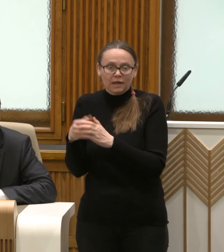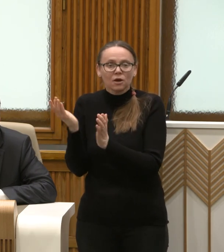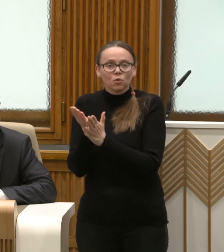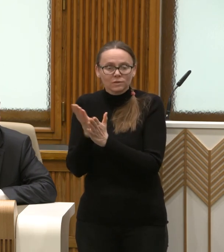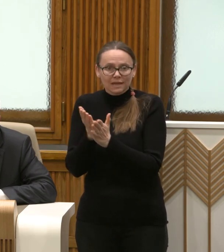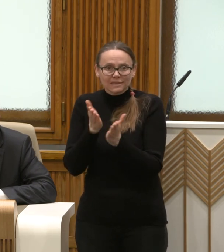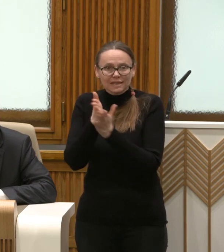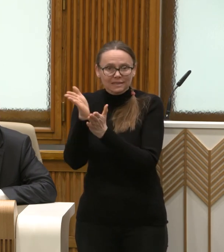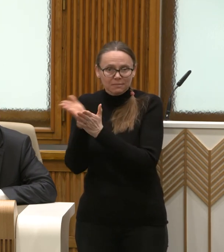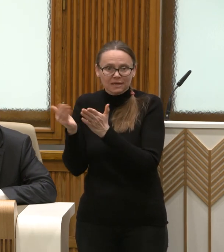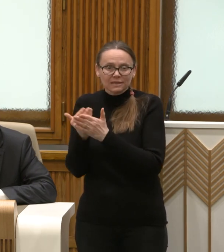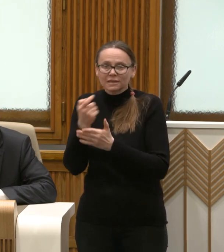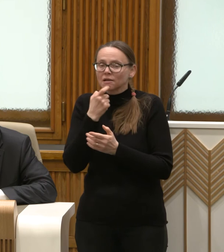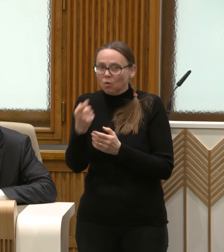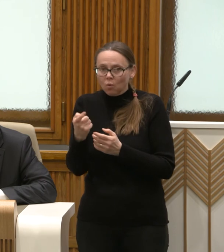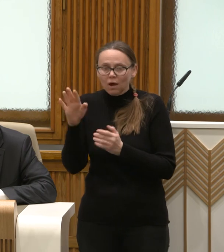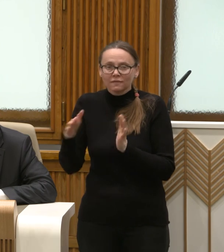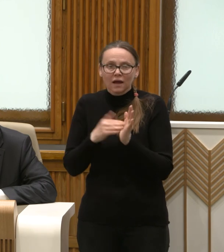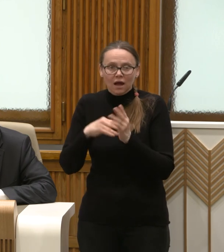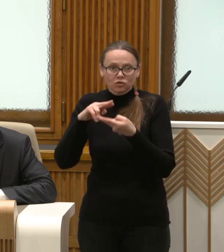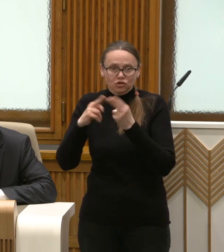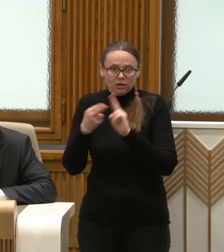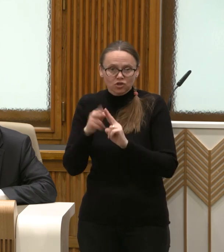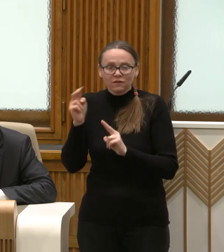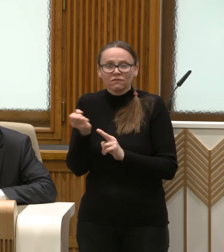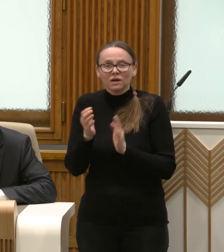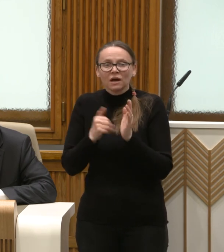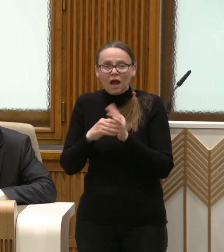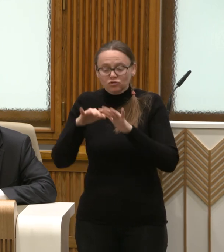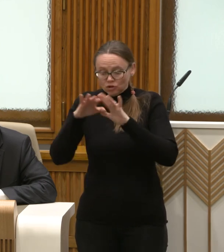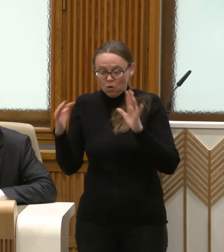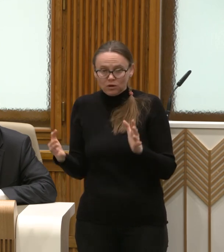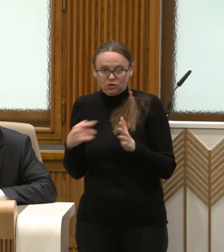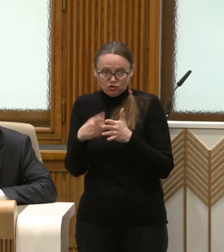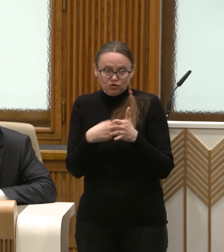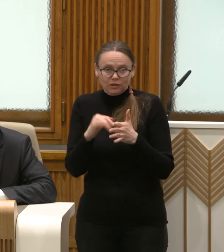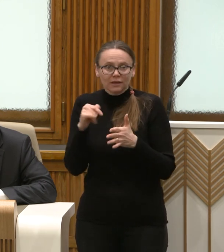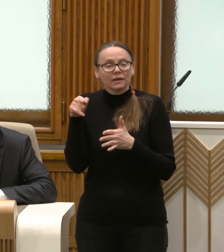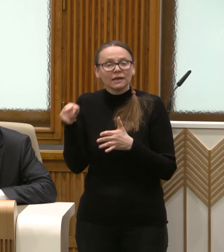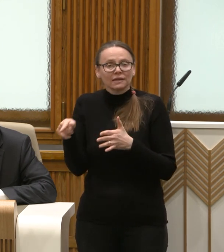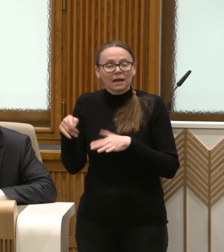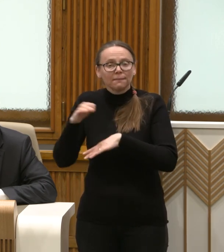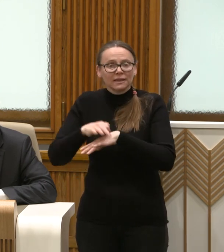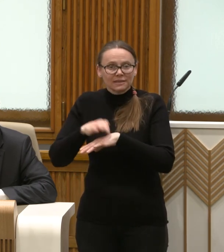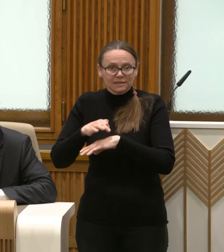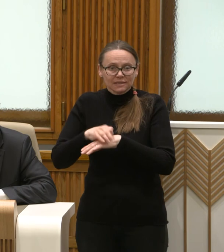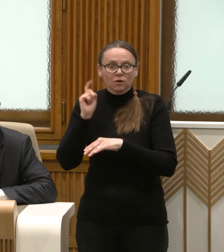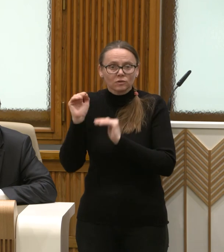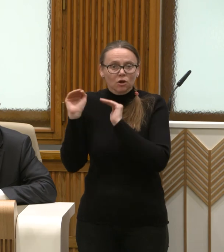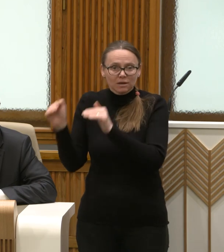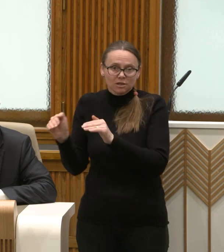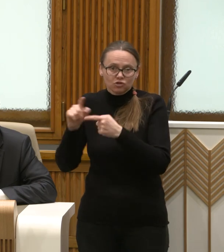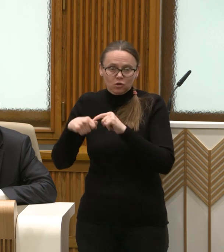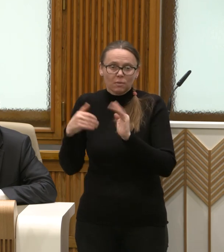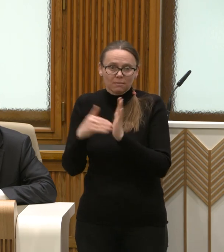ustrezne smernice, za koga, na kakšen način, v kakšni količini je ta medicinska oziroma zaščitna